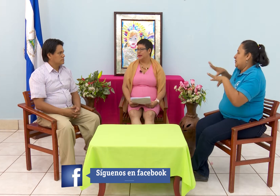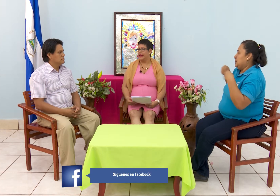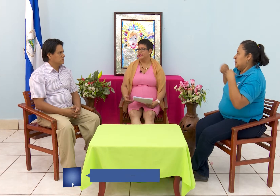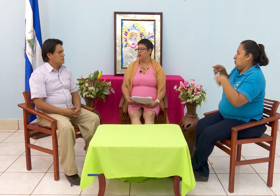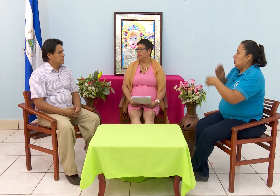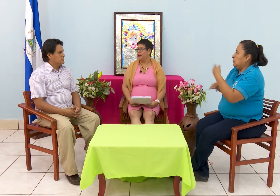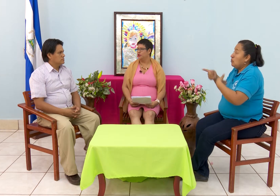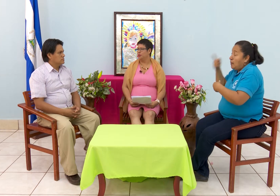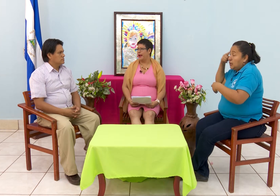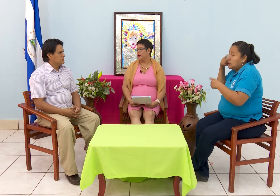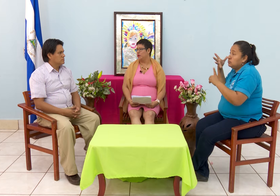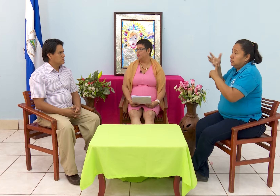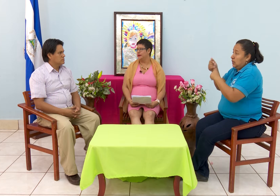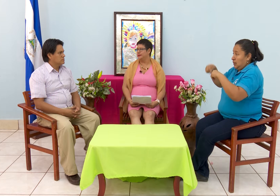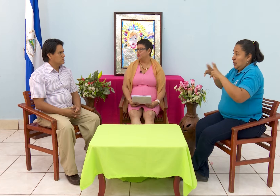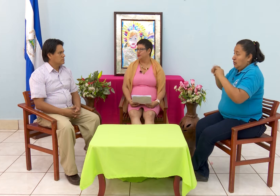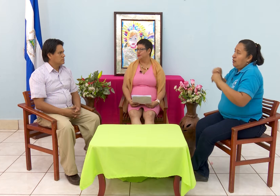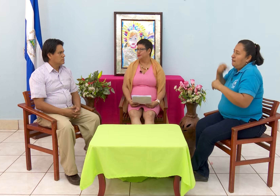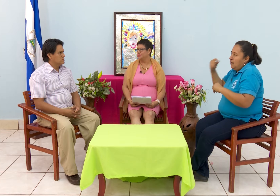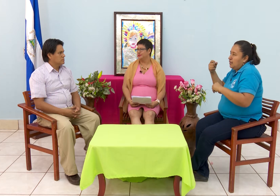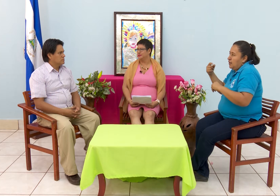¿Crees que se cumple en nuestro país o aún falta mucho?